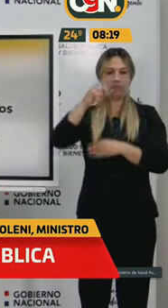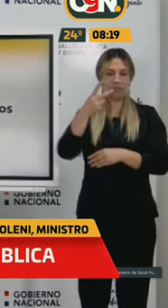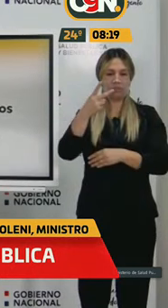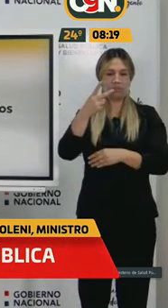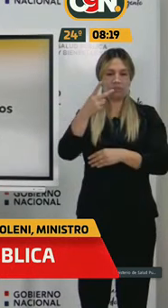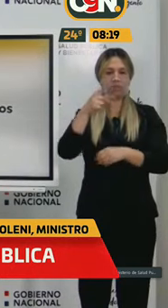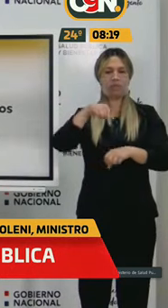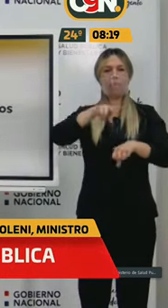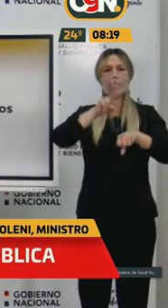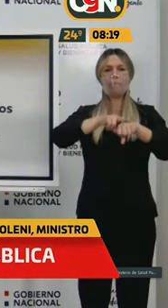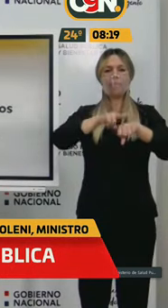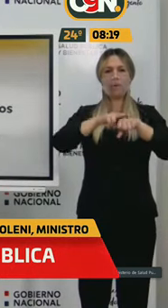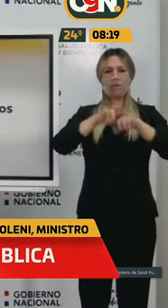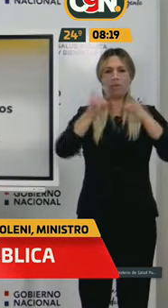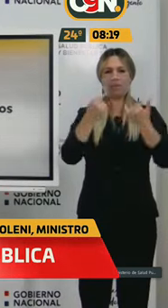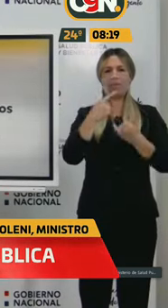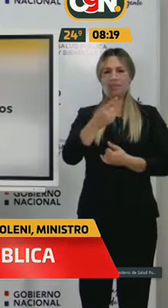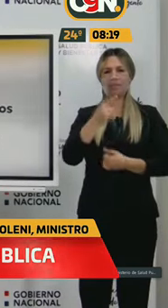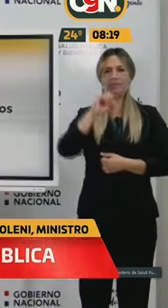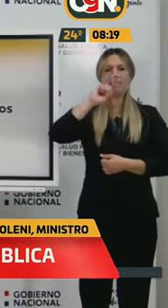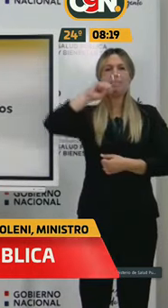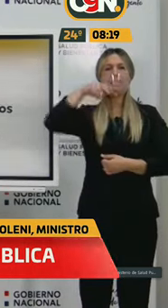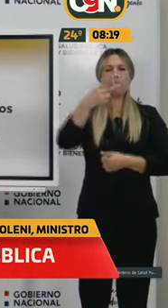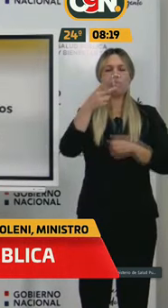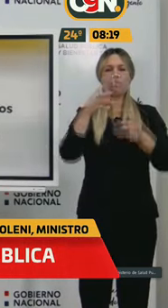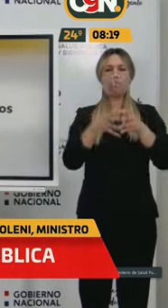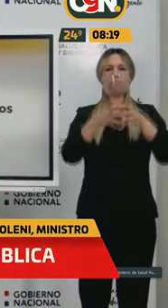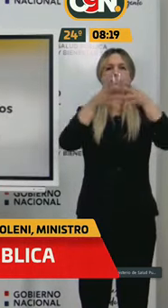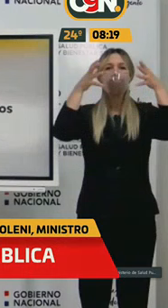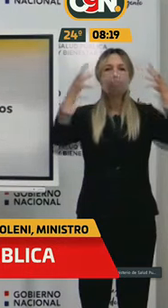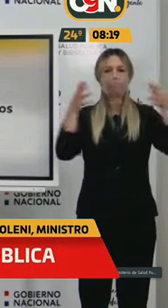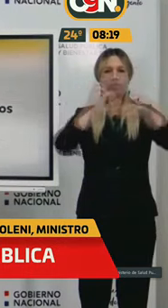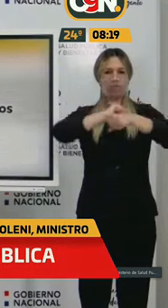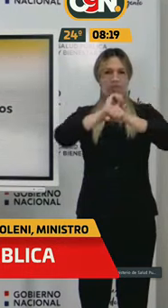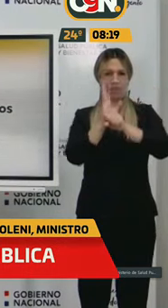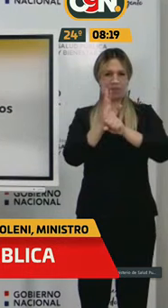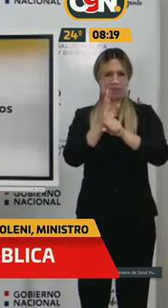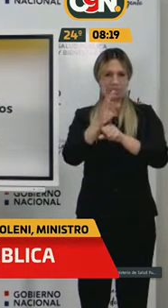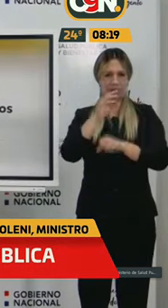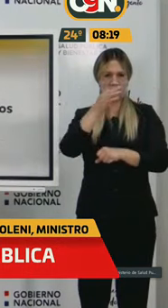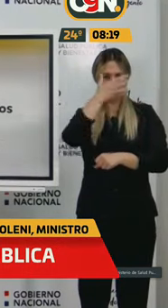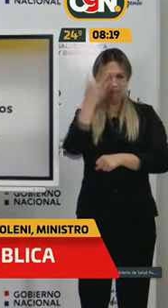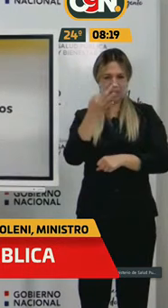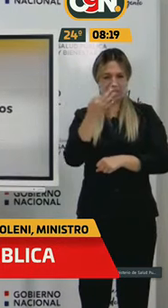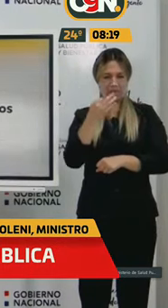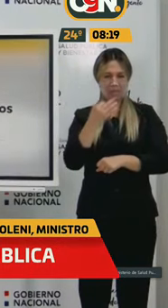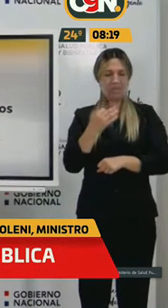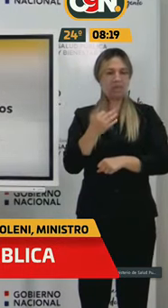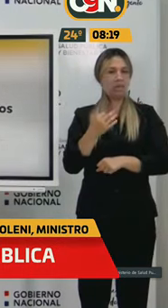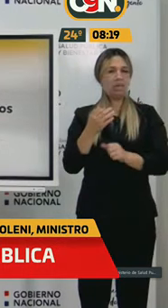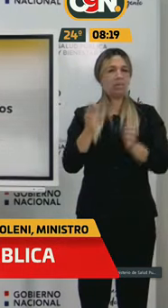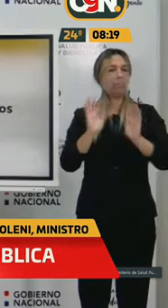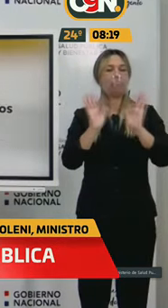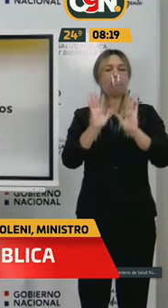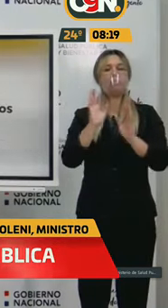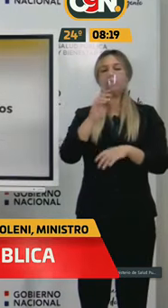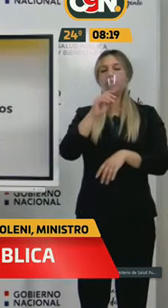entrado en lo que llaman segunda ola de COVID? No, creo que es muy prematuro. Necesitamos algunas semanas para